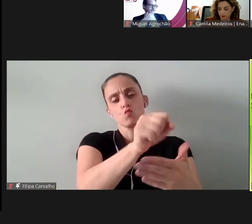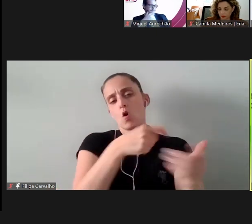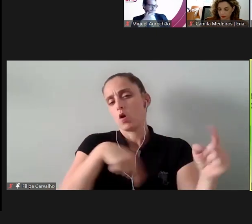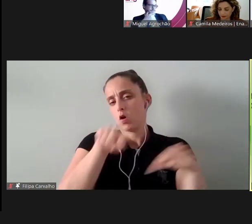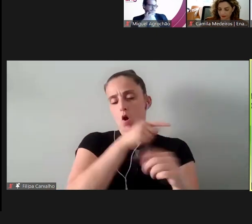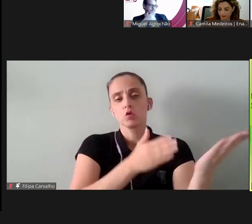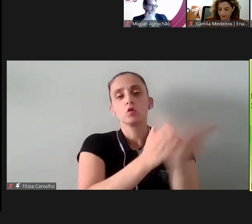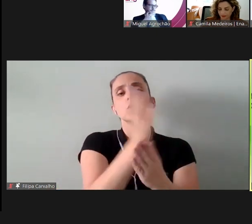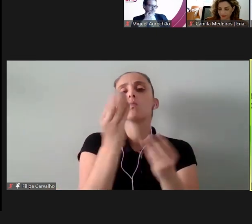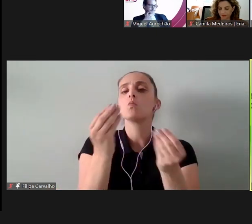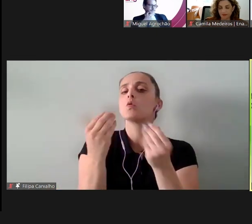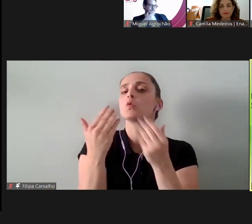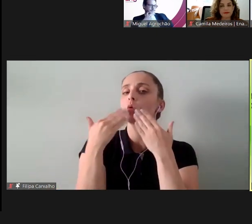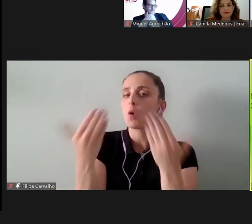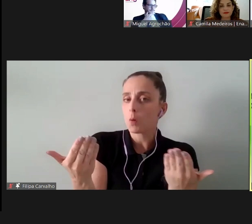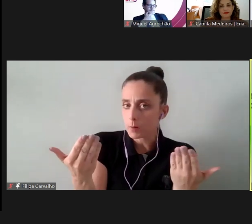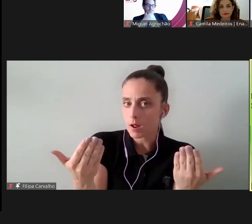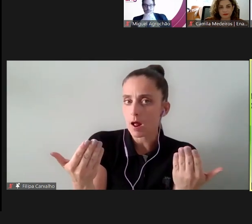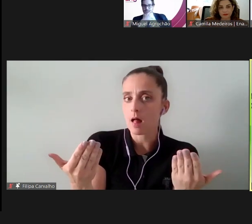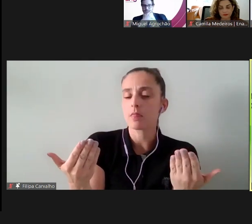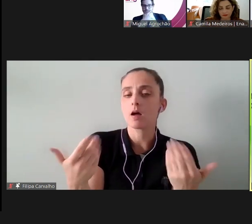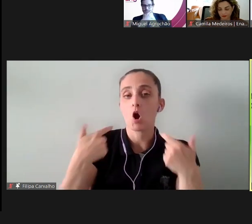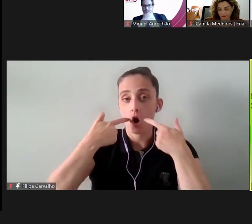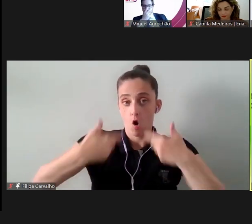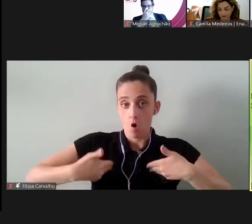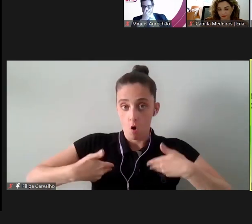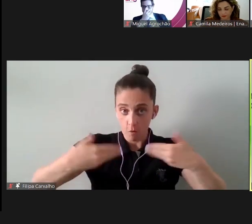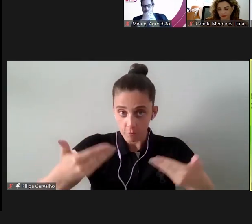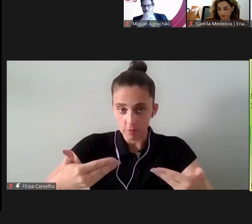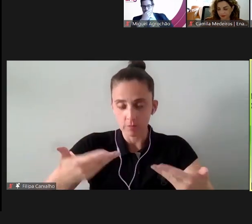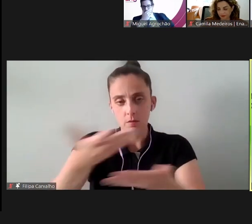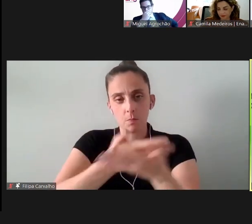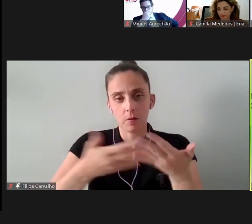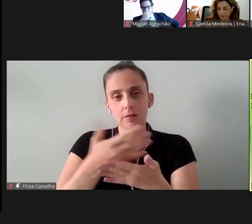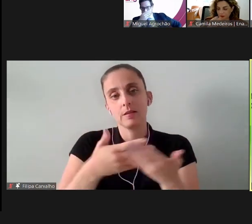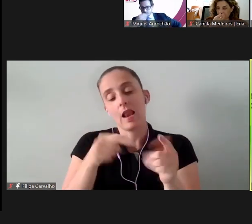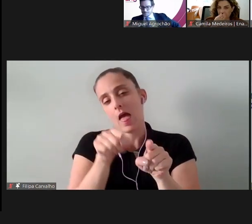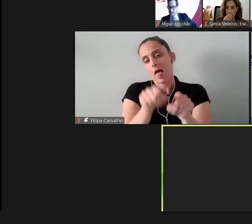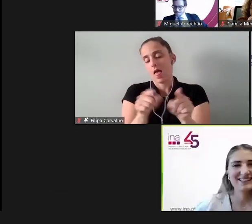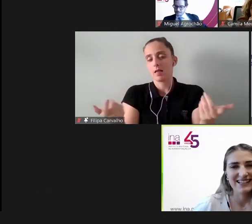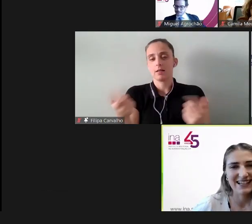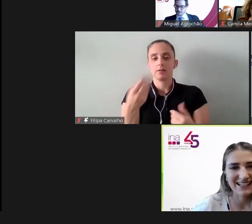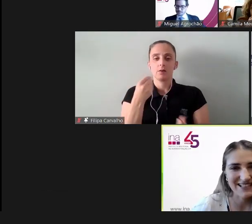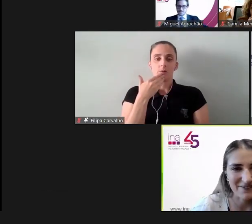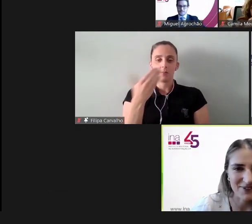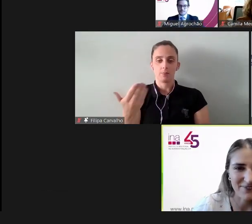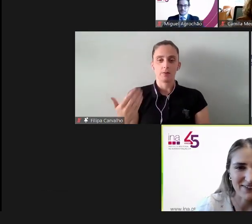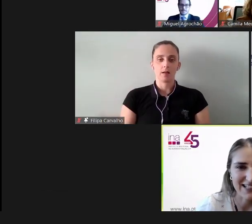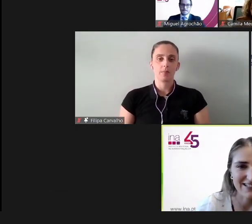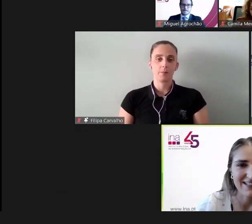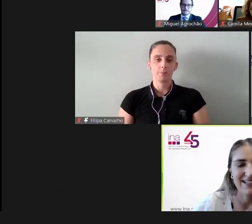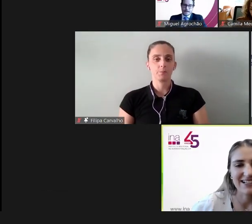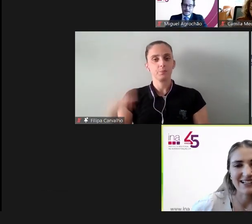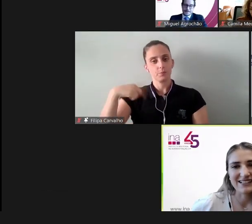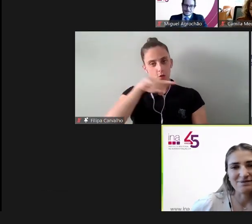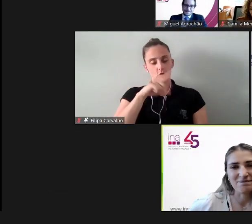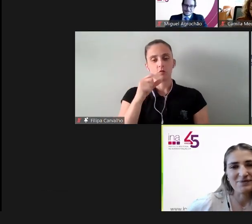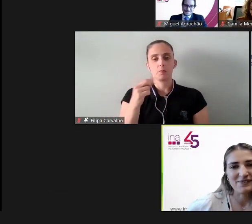Muito obrigada pelo convite e é isso da nossa parte. Agradecemos